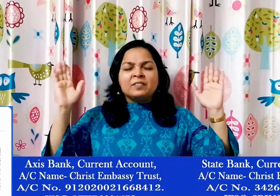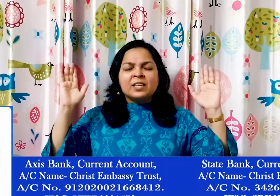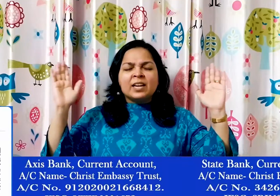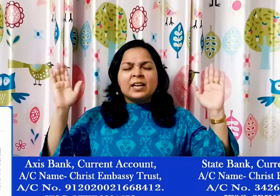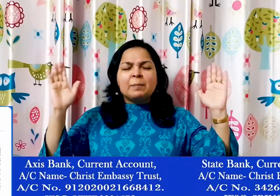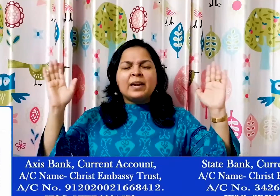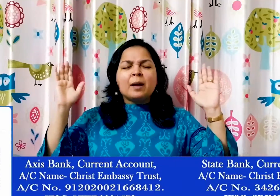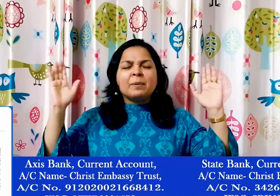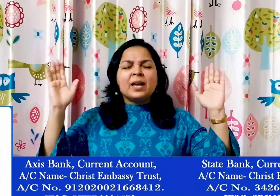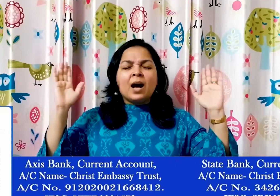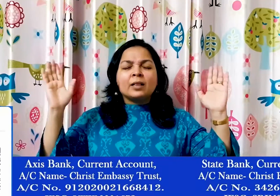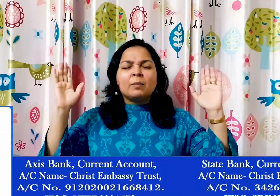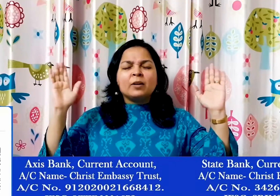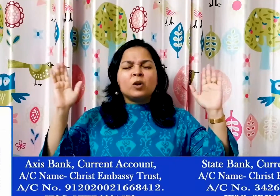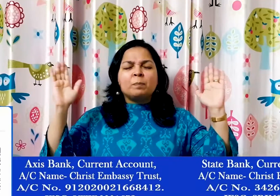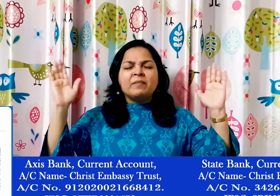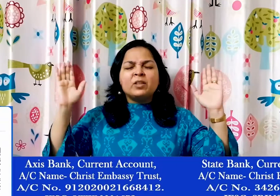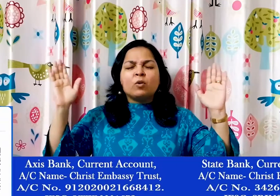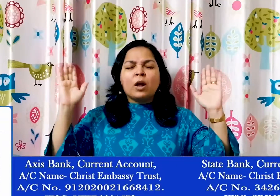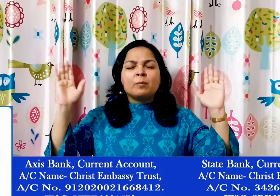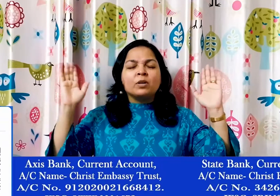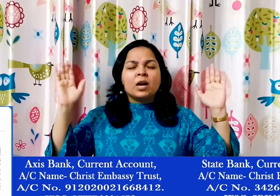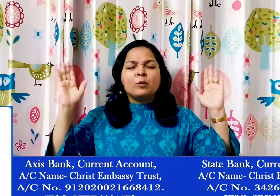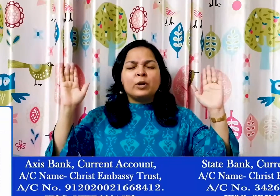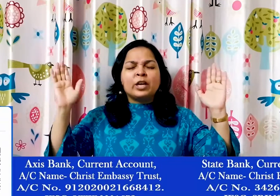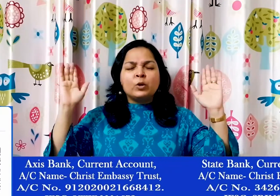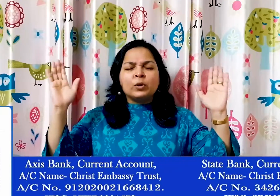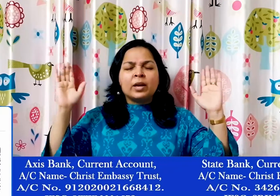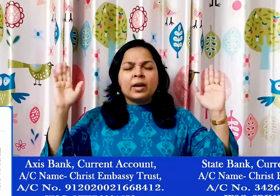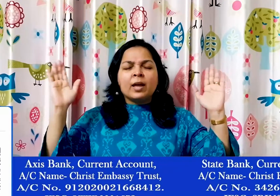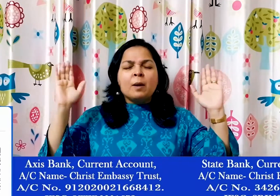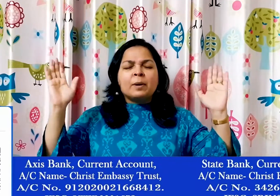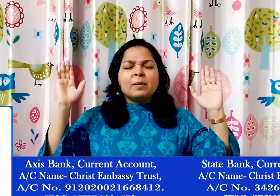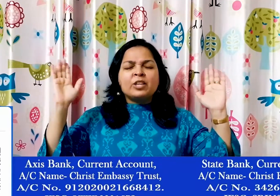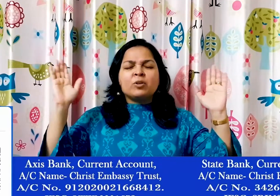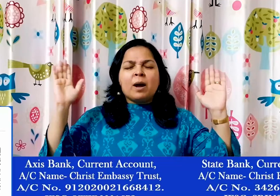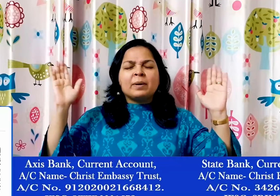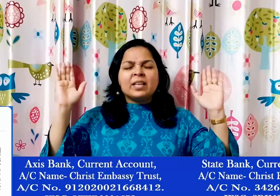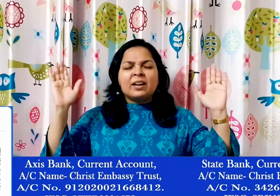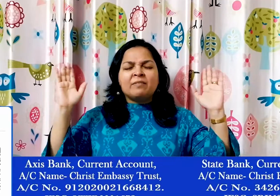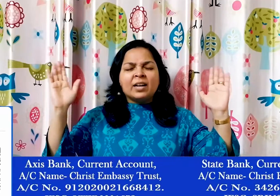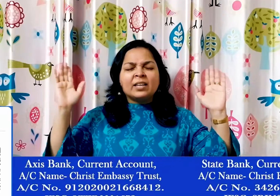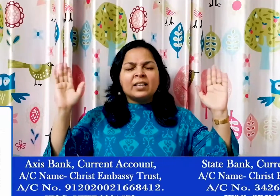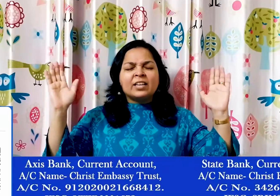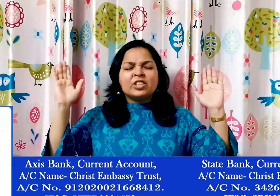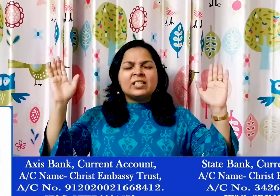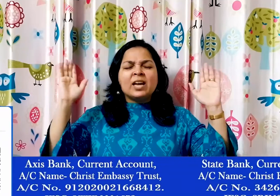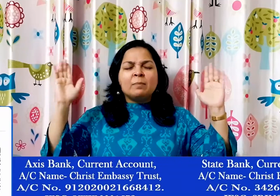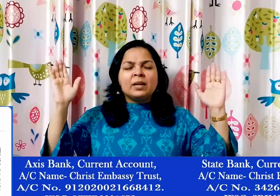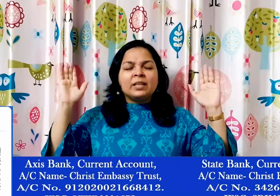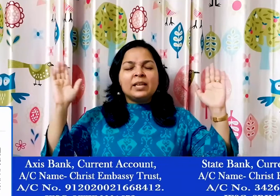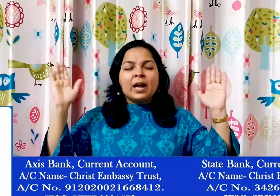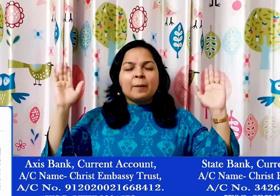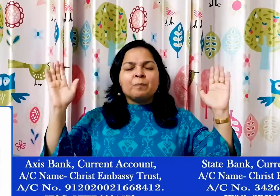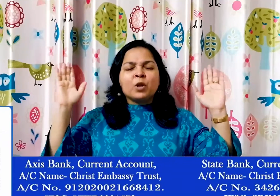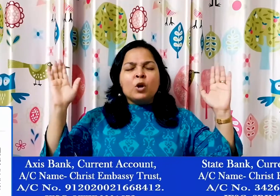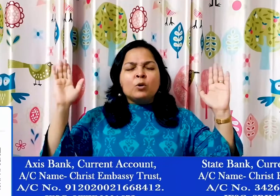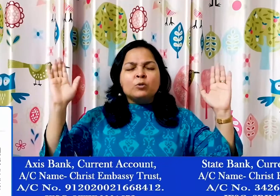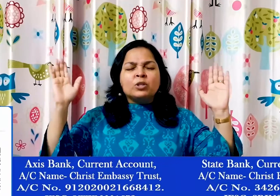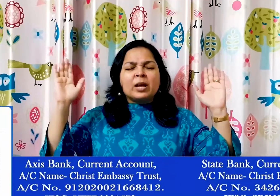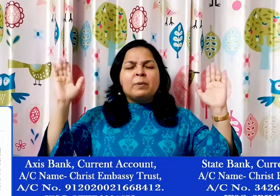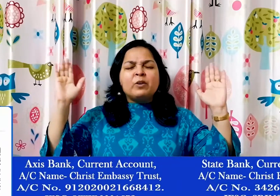अनुकूल अवसर के लिए। भेंट आपकी आत्मा के तरफ पवित्र और आपको ग्रहण होने के योग्य है। परमेश्वर बाप का धन्यवाद करते कि जैसे ही हमने दिया